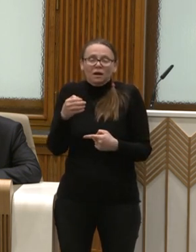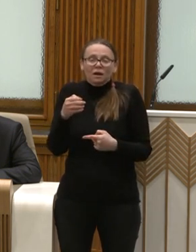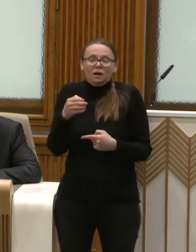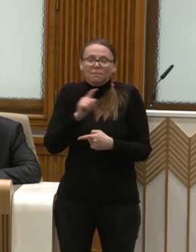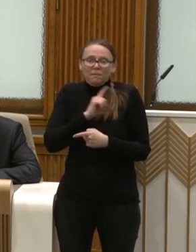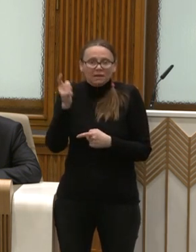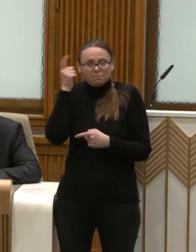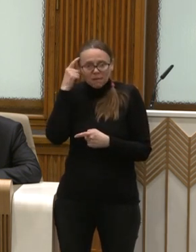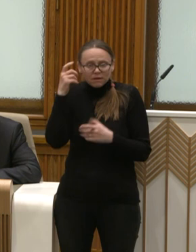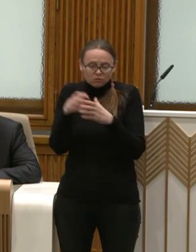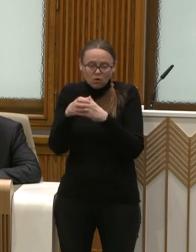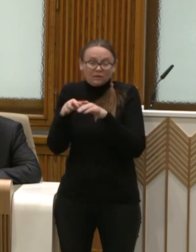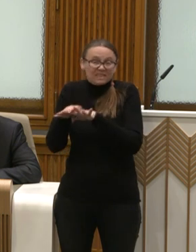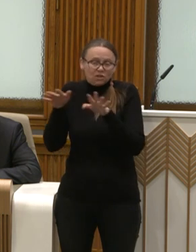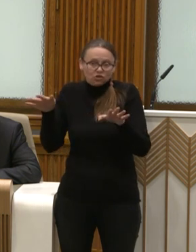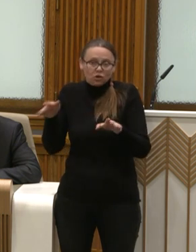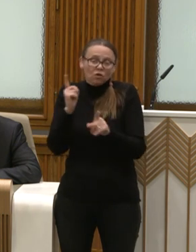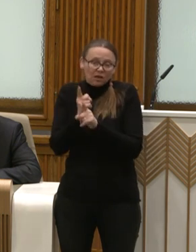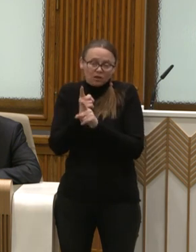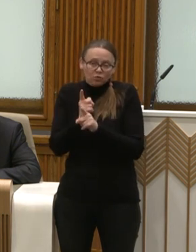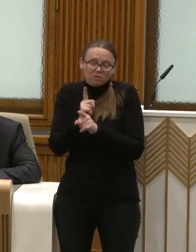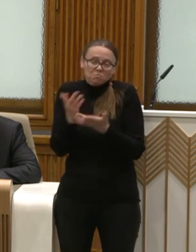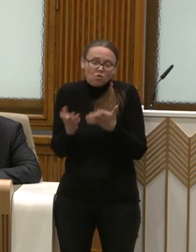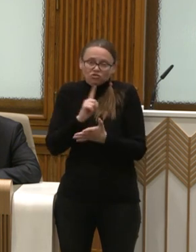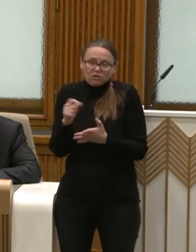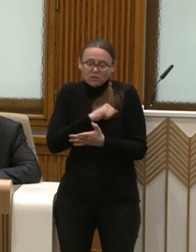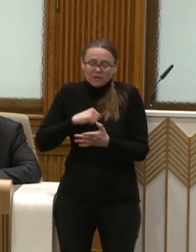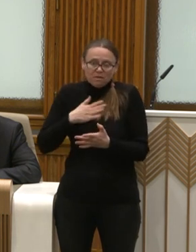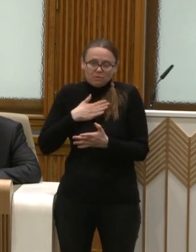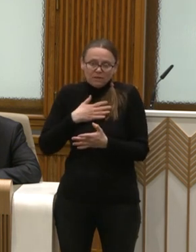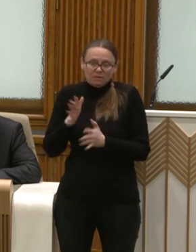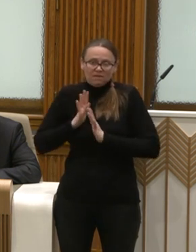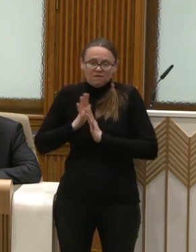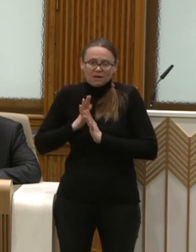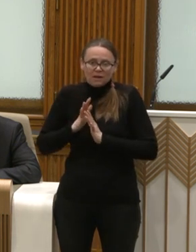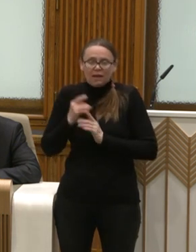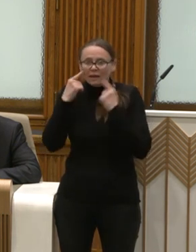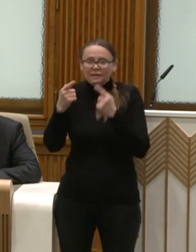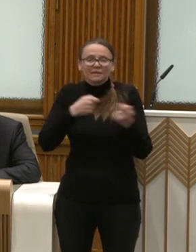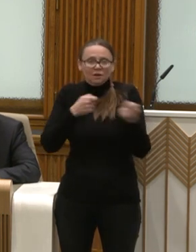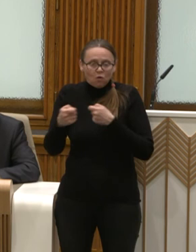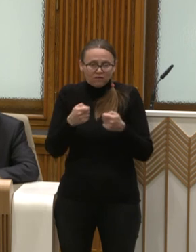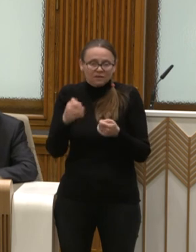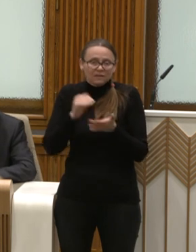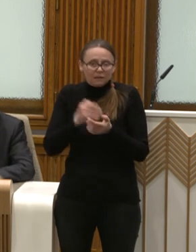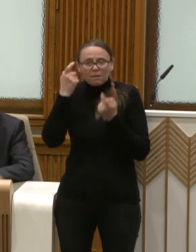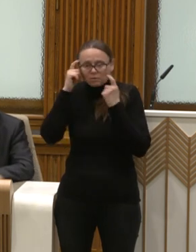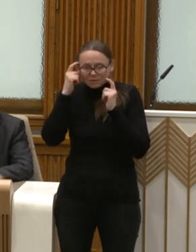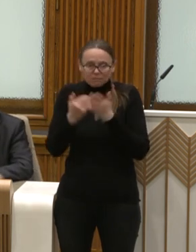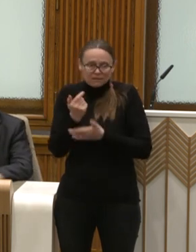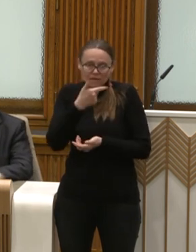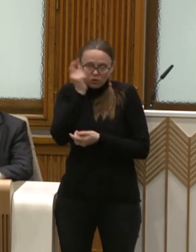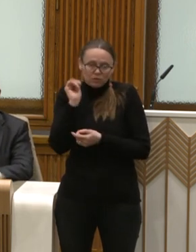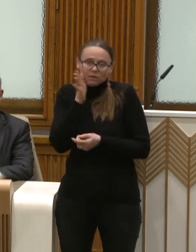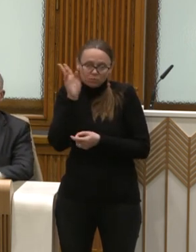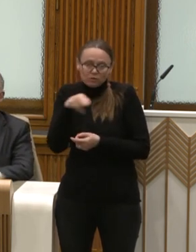nevarne. Glede trgovin, seveda treba je zagotoviti preskrbo ljudi, ampak sočasno